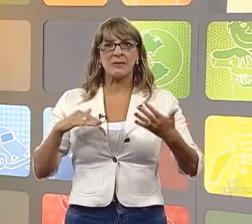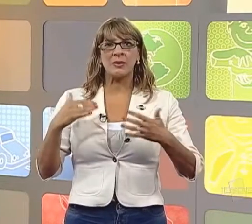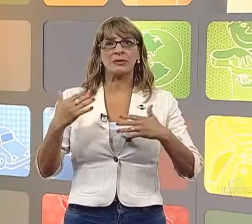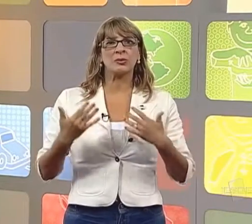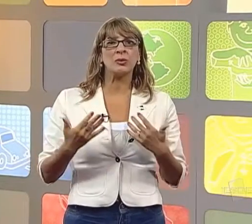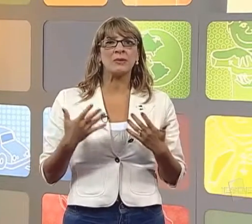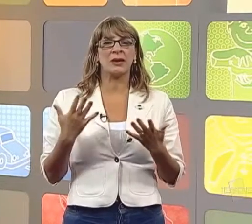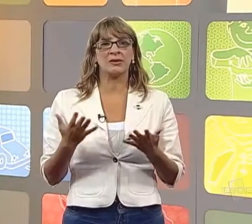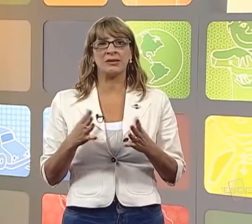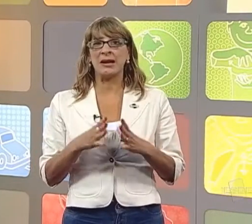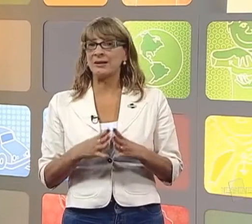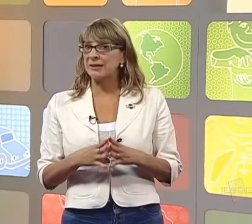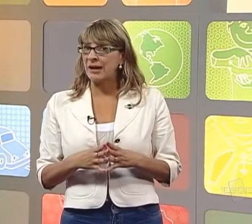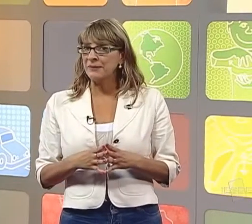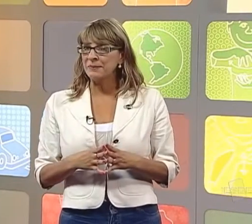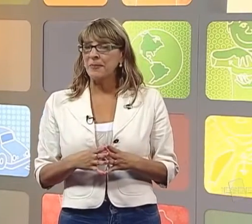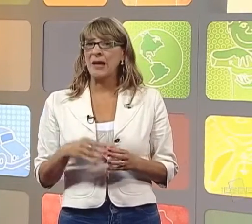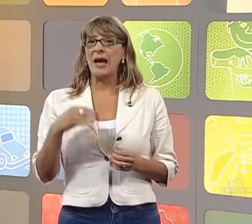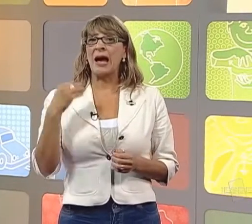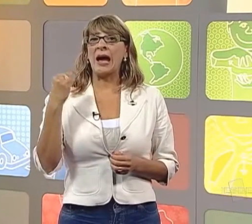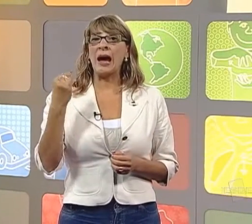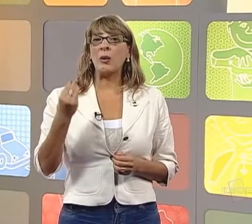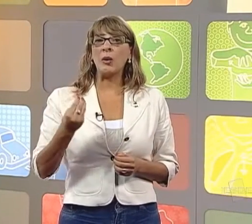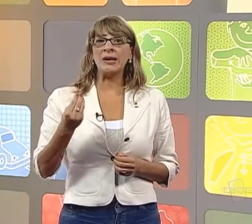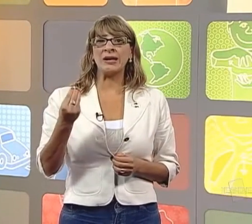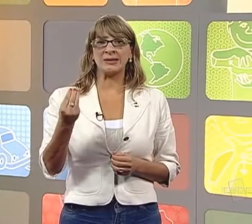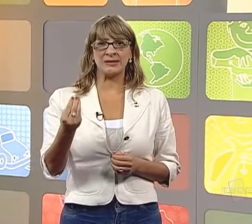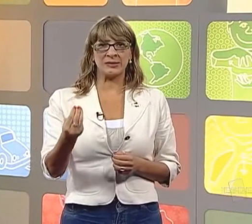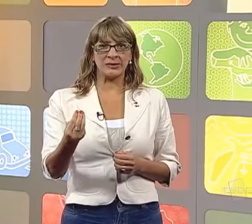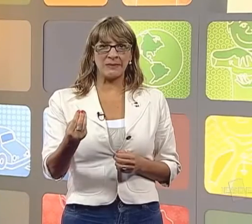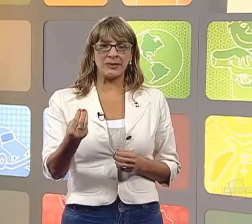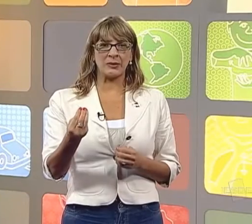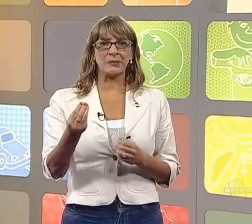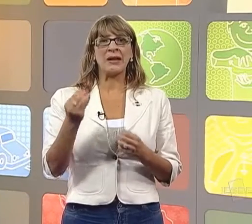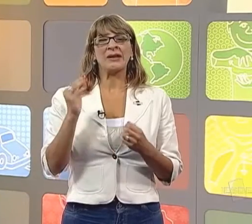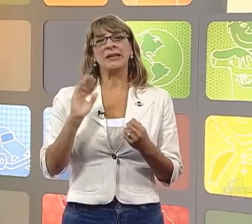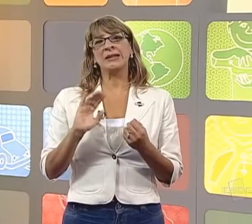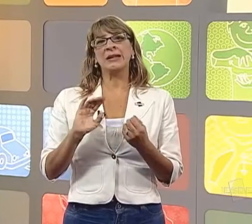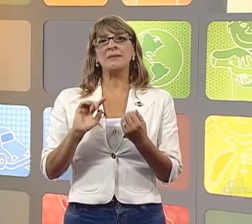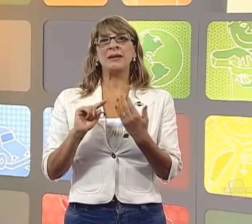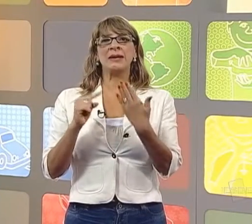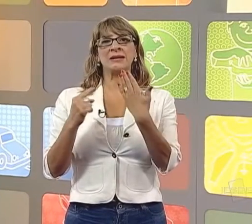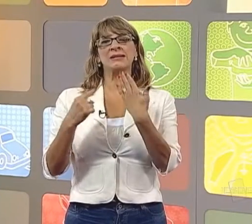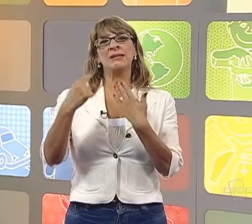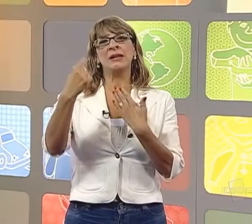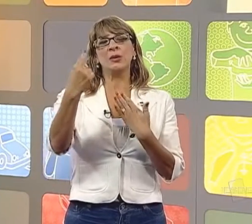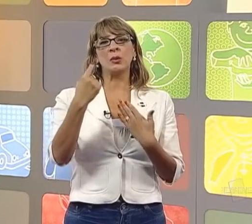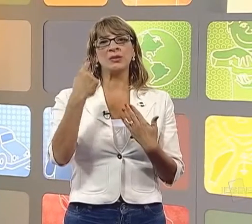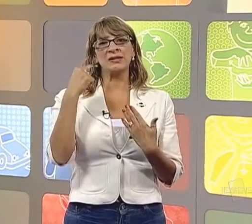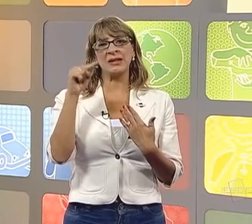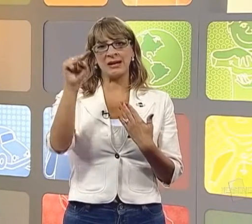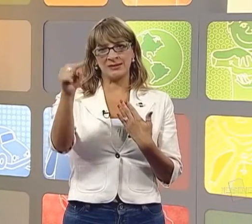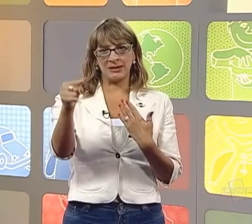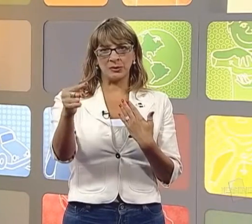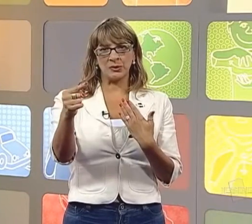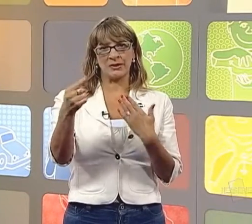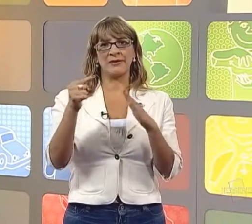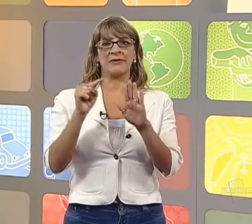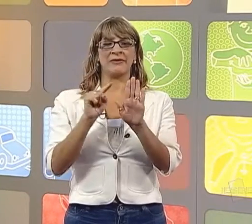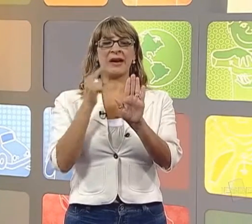mão assume ao sinalizar. A orientação da mão determina se o sinalizador vai